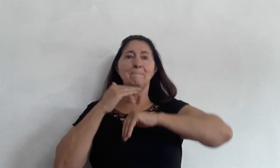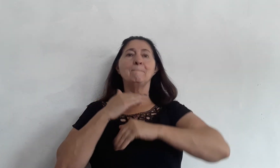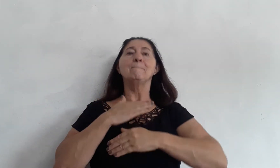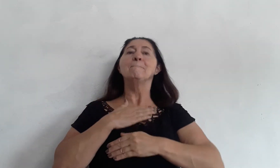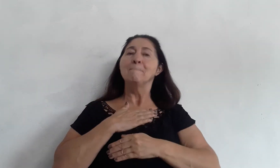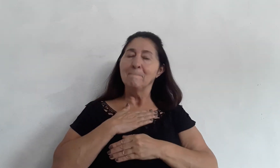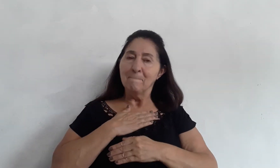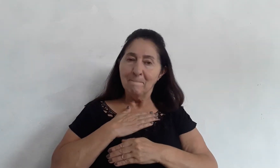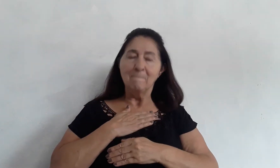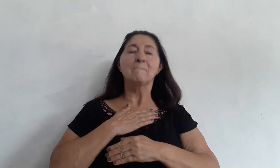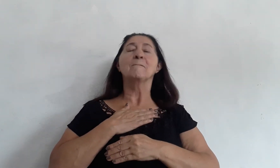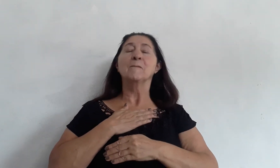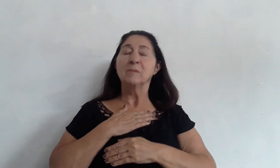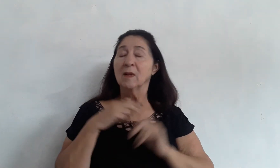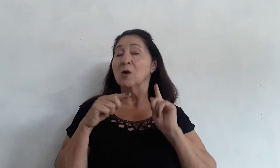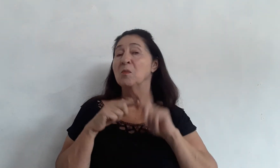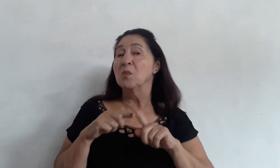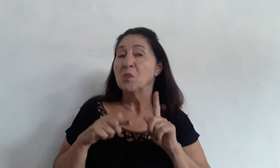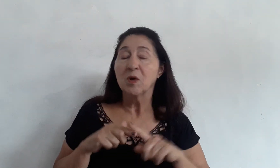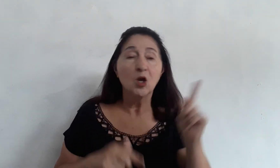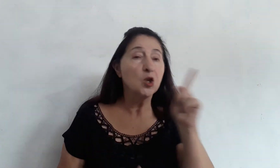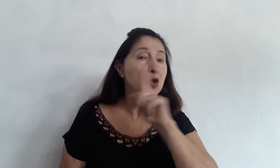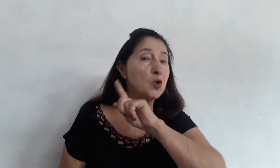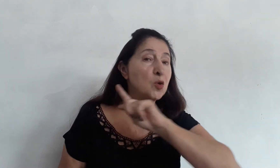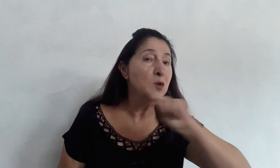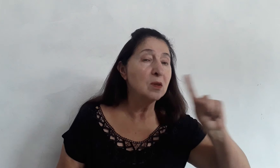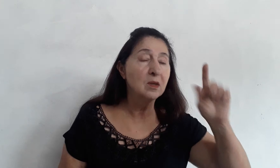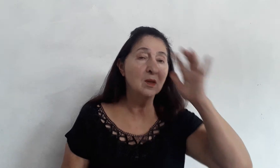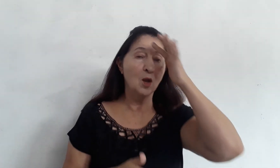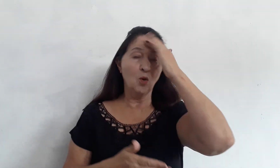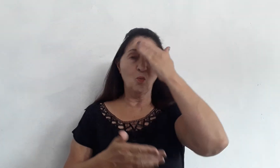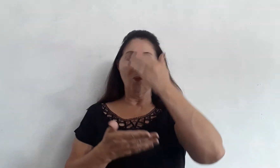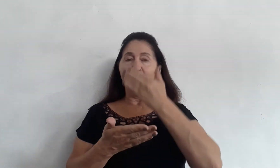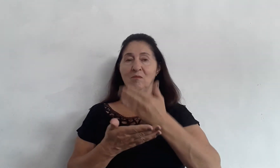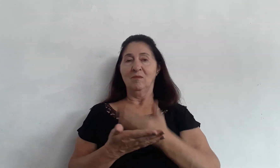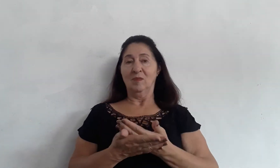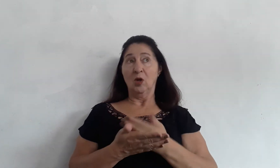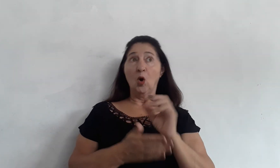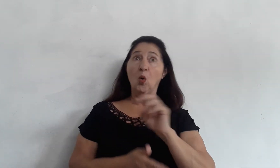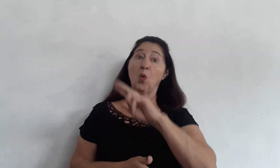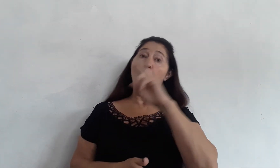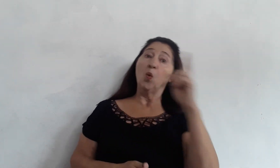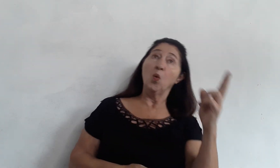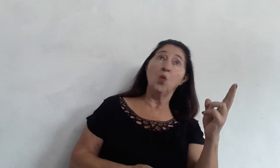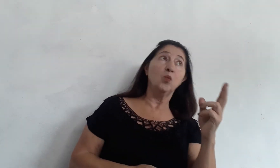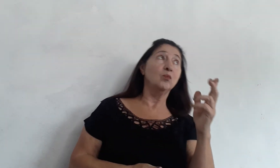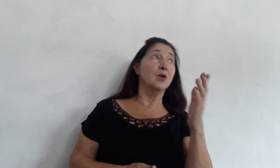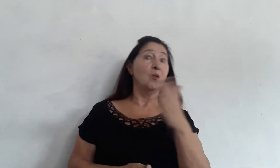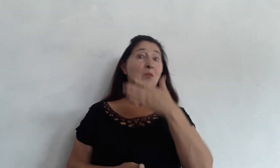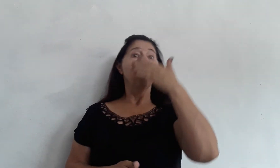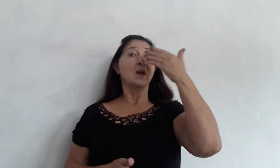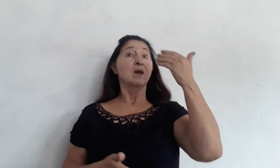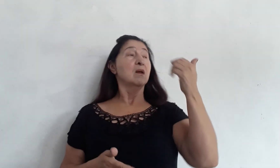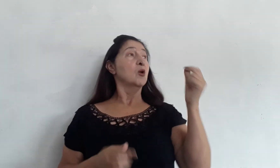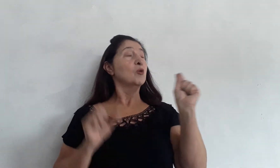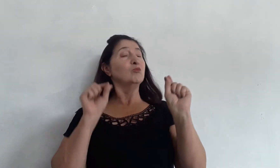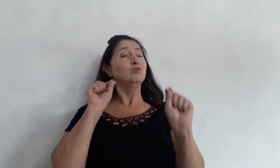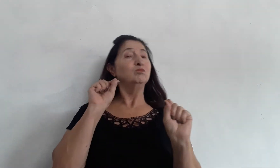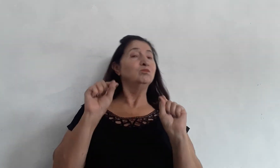porque nós não acreditamos. Ou melhor, às vezes temos tantos. Jesus está ali